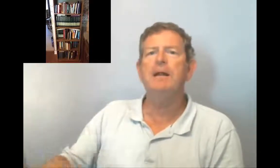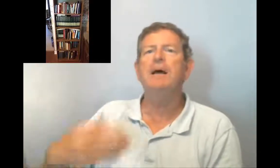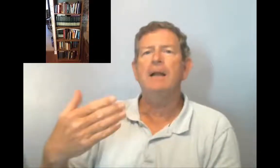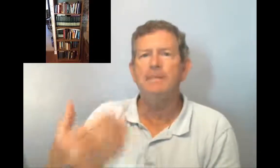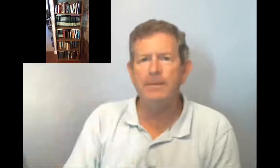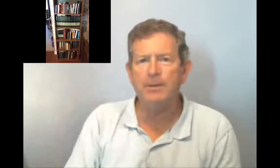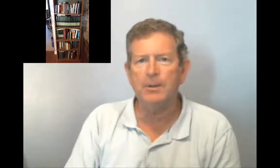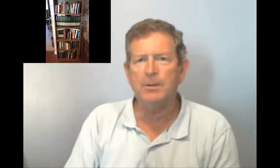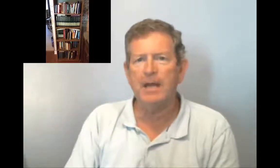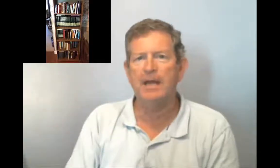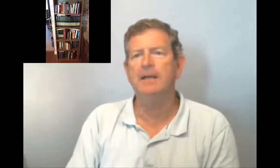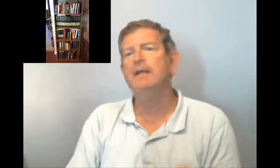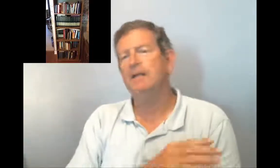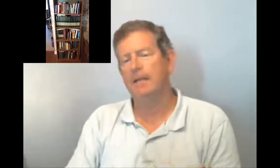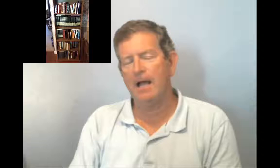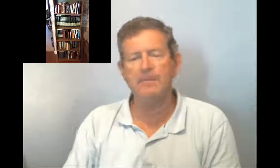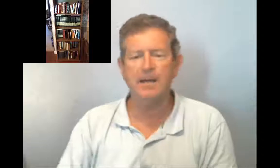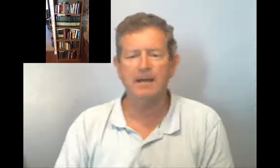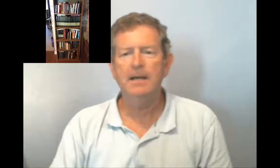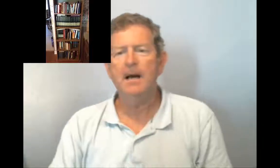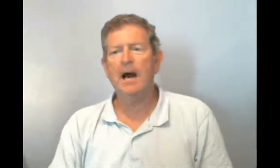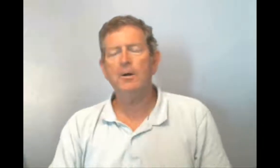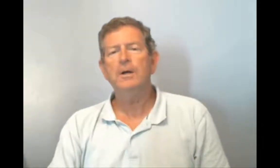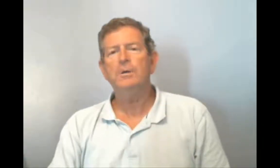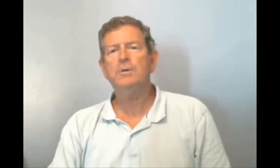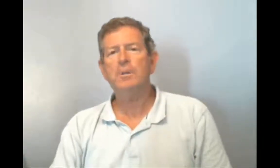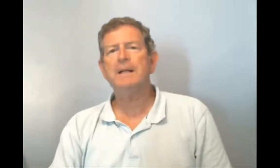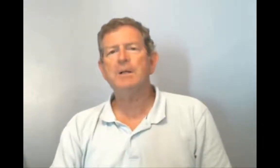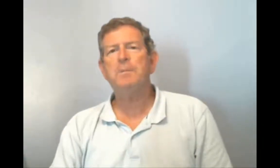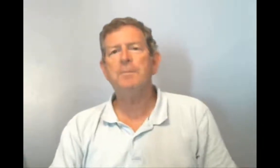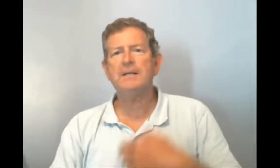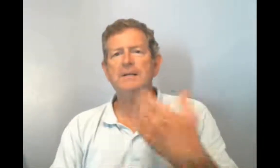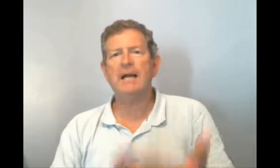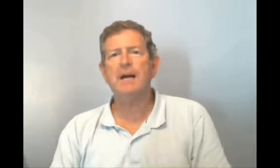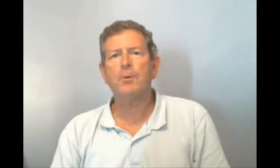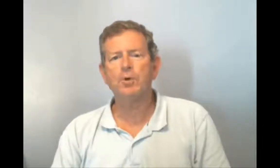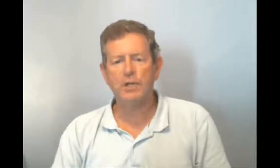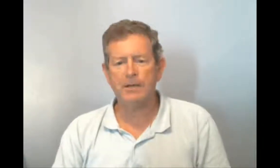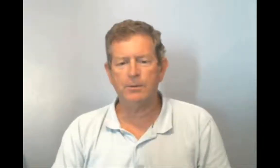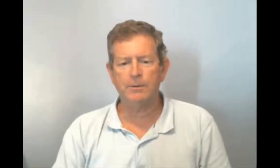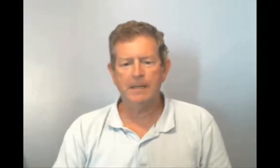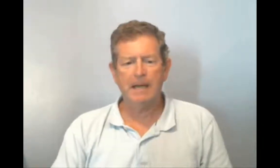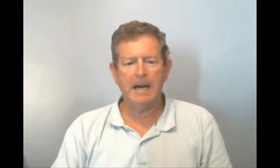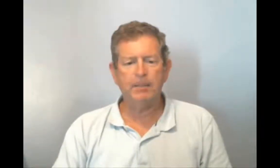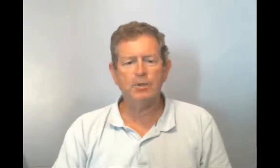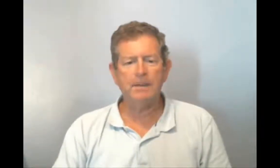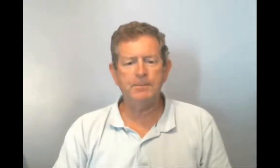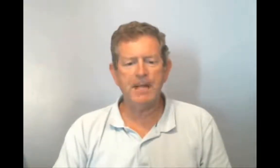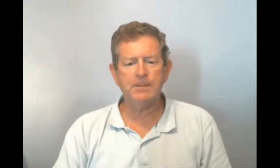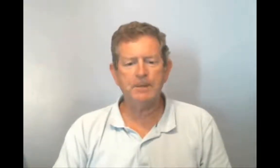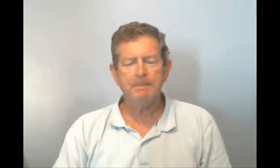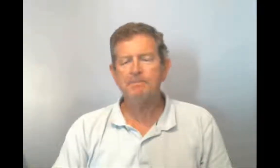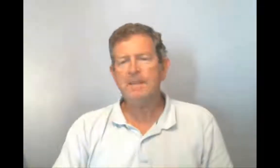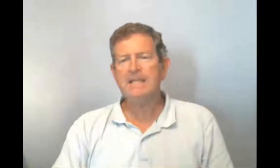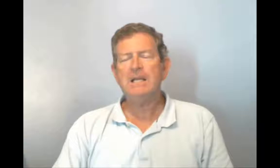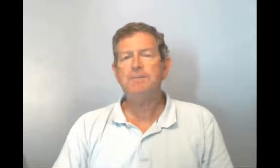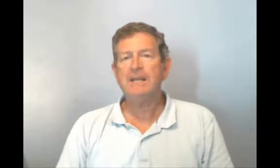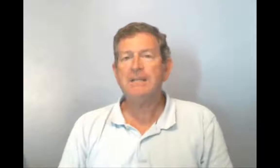la bibliothèque. Très bien. Alors, nous allons maintenant passer à la prochaine pièce. Et cette pièce est